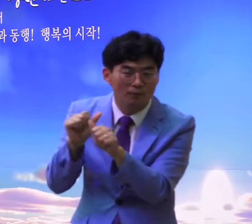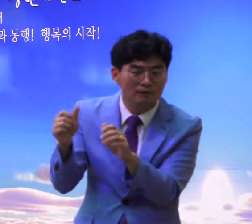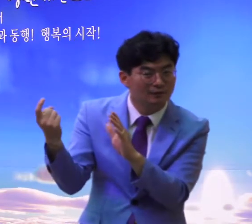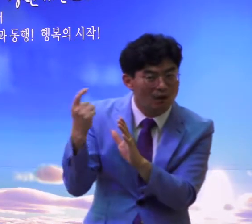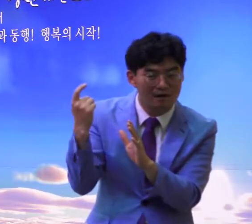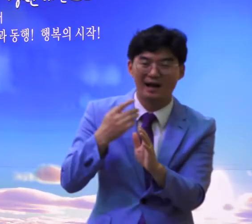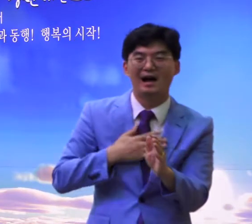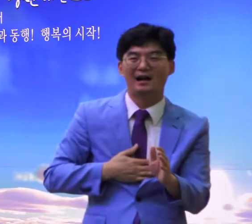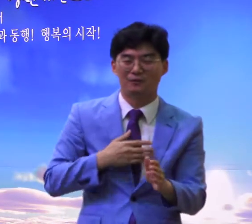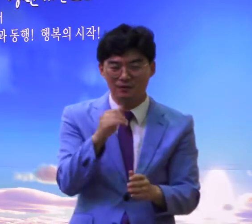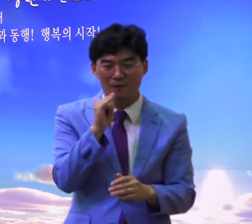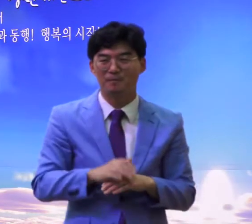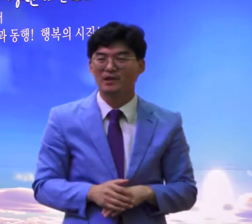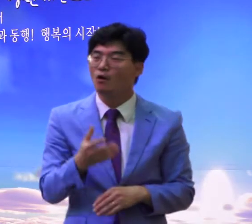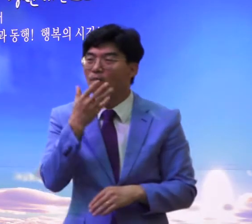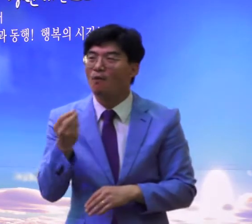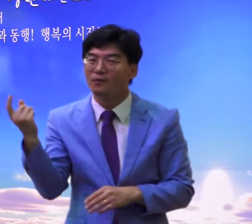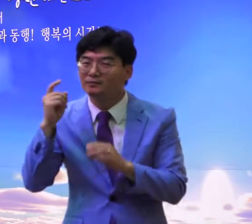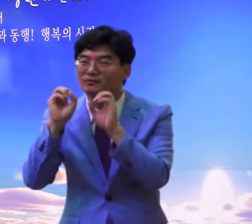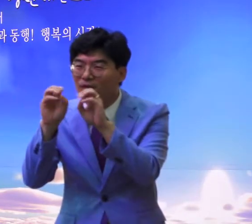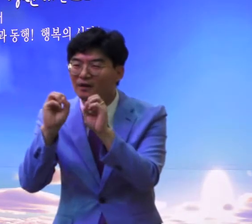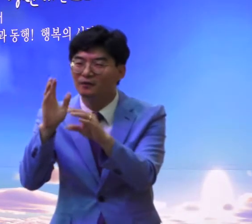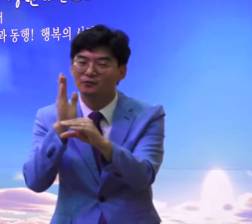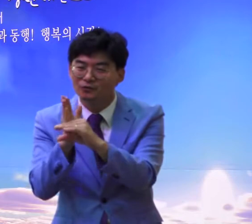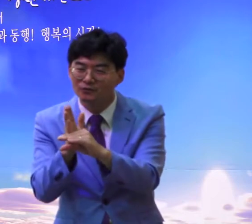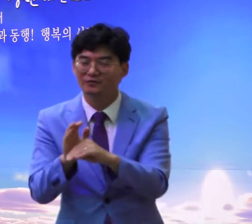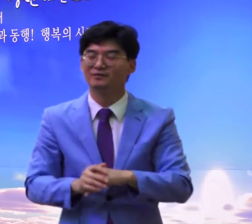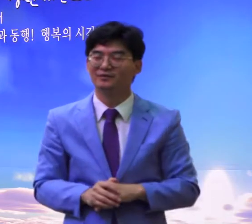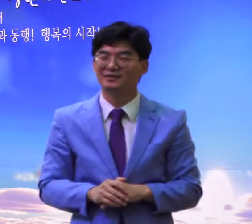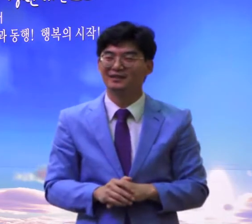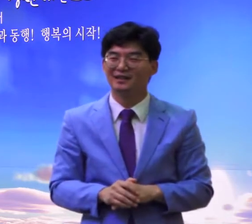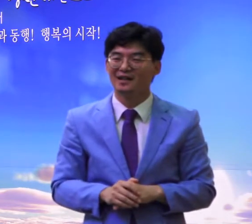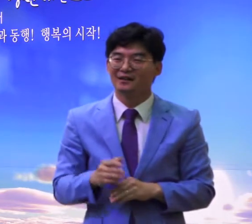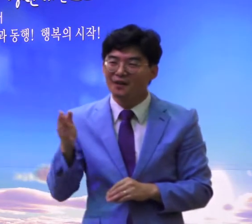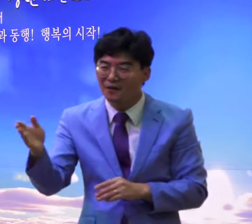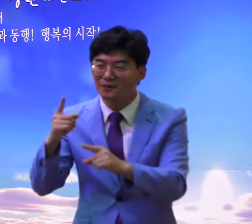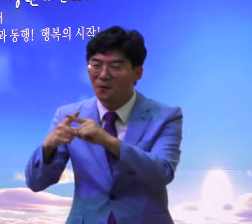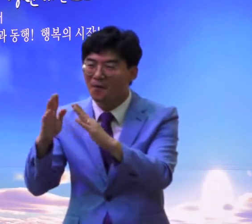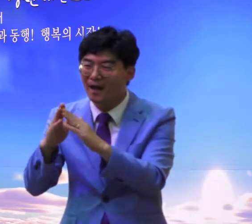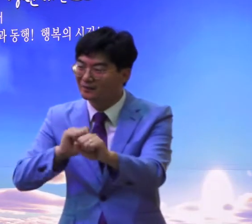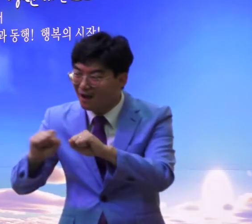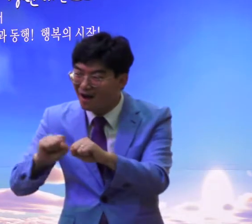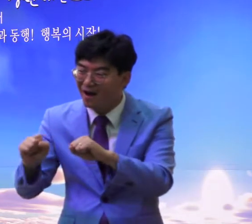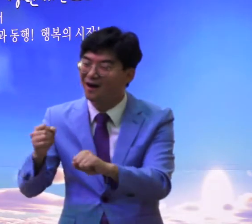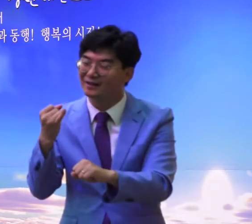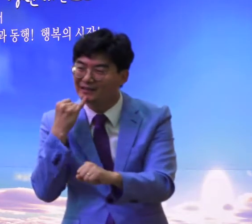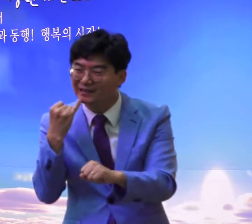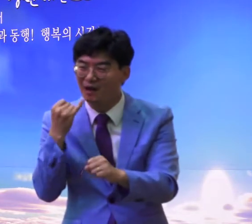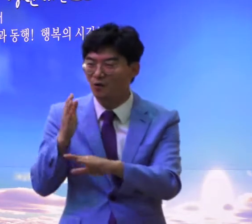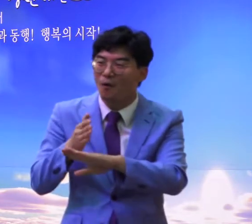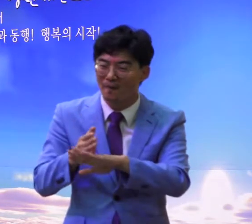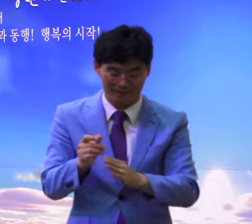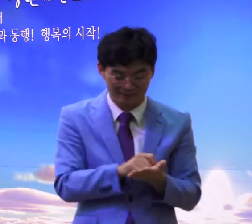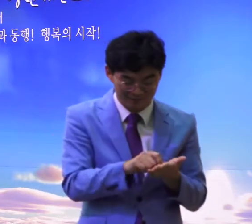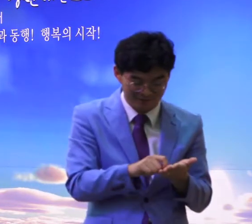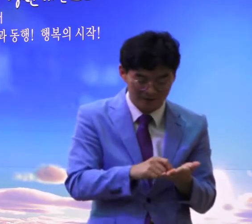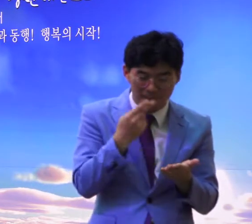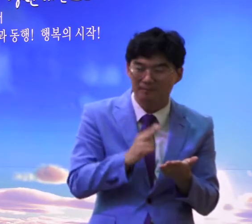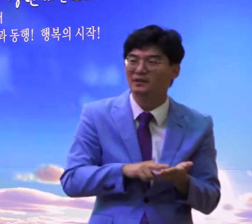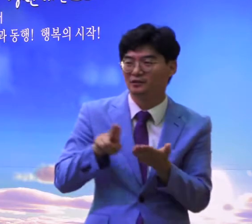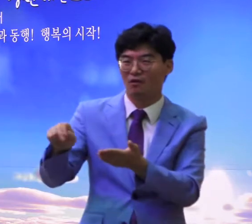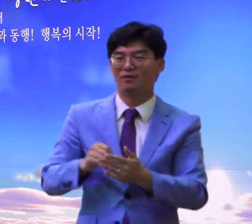하나님께 헌신한 빌립보 교회 성도들의 소식을 들으며 감사했고, 그리고 그가 목회했던 빌립보 교회 성도들을